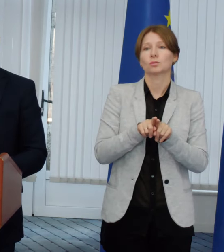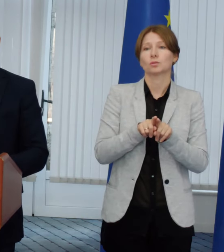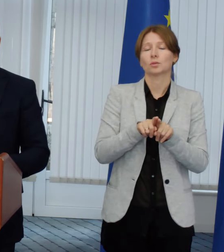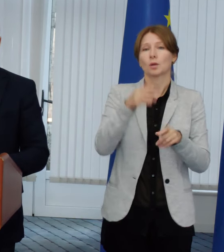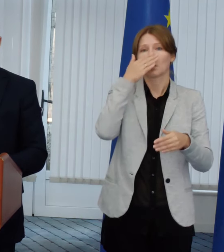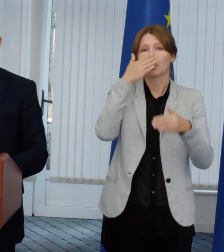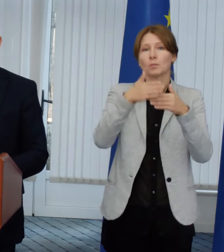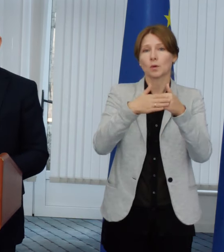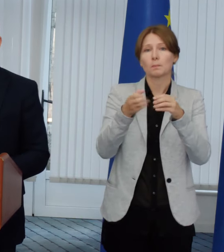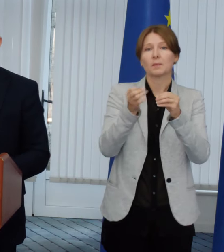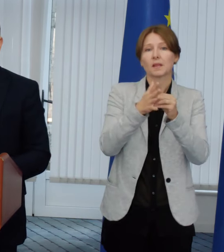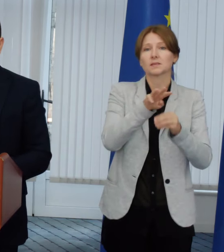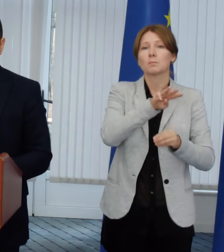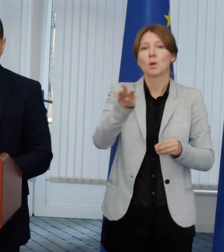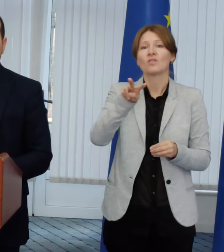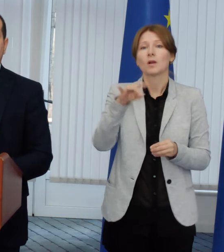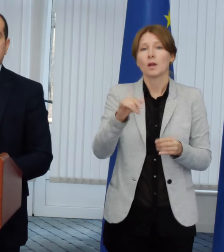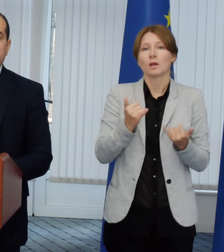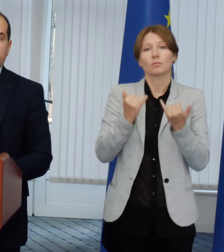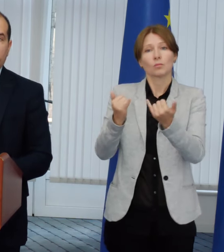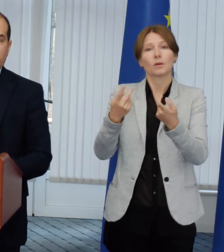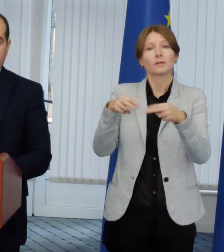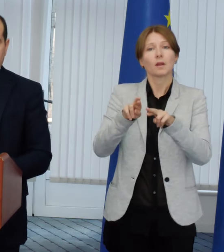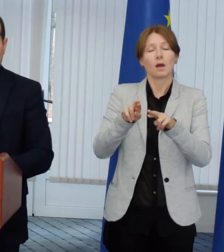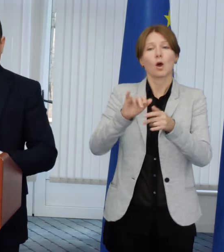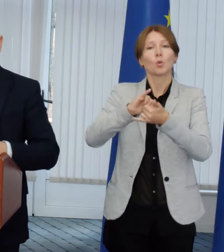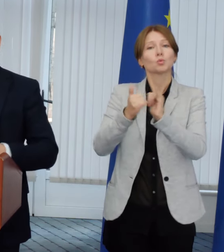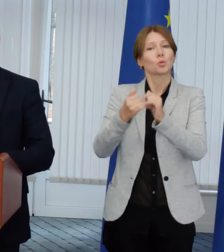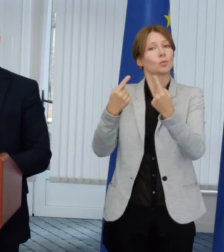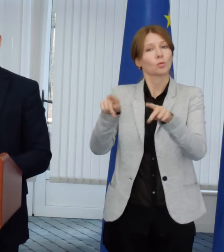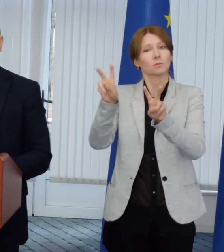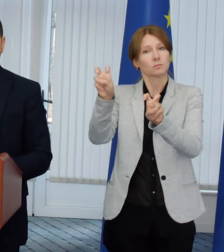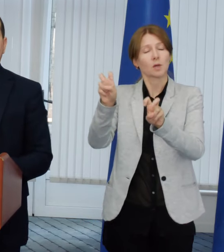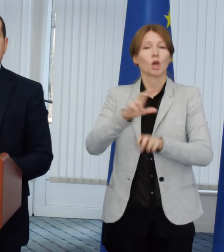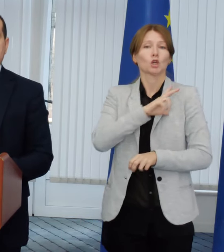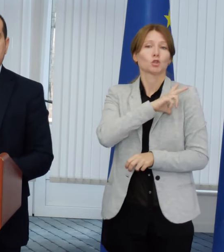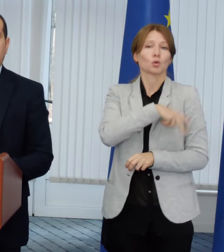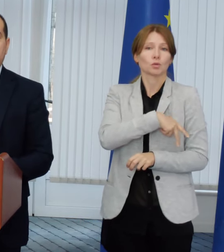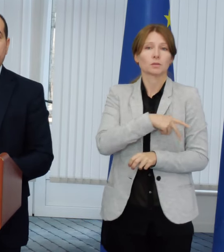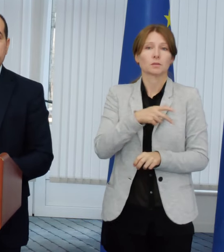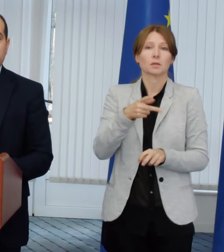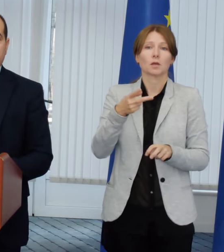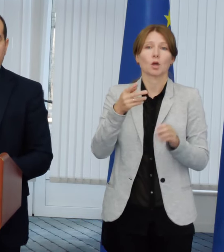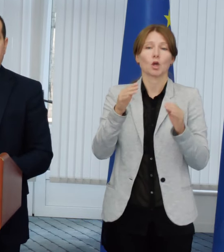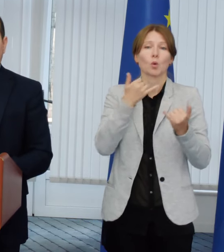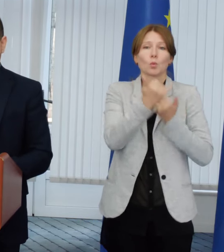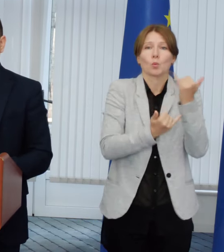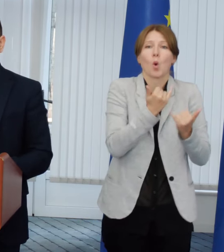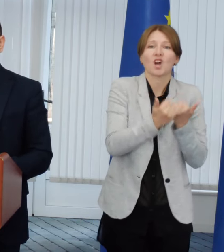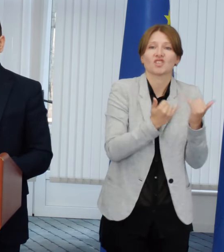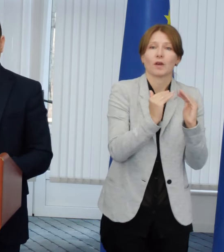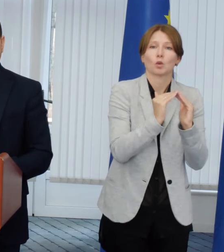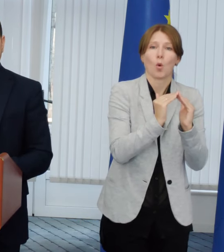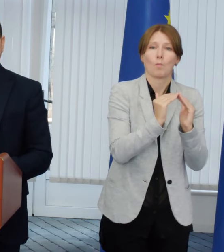aproximativ 15 milioane de lei pentru un alt serviciu extrem de important, este serviciul social de îngrijire la domiciliu.